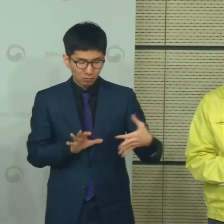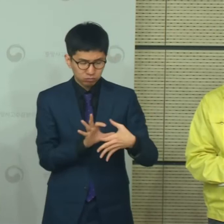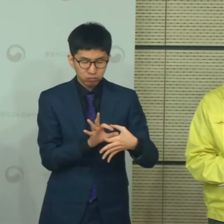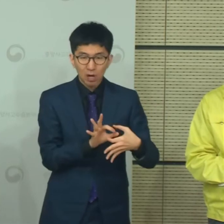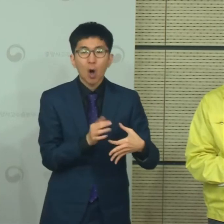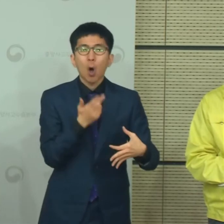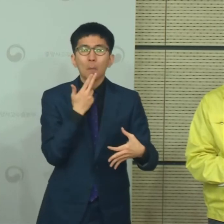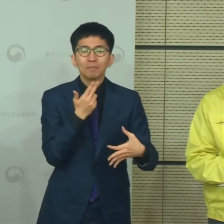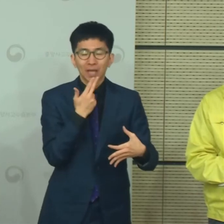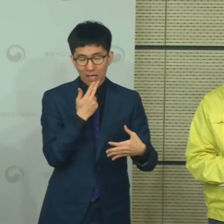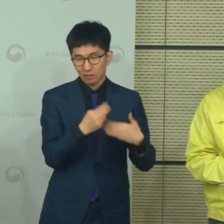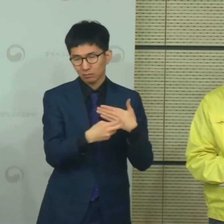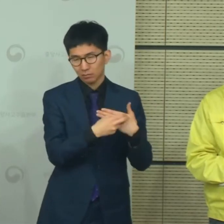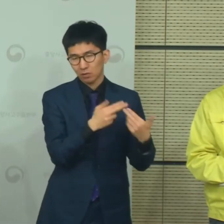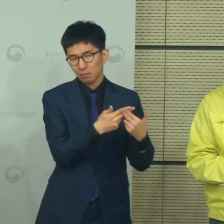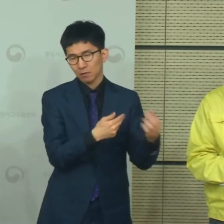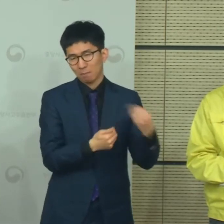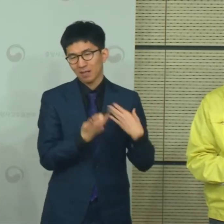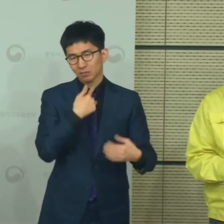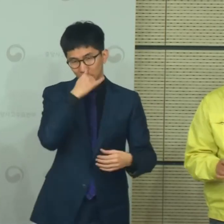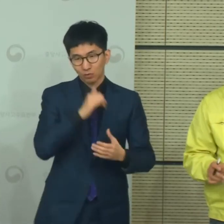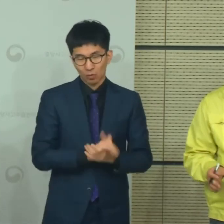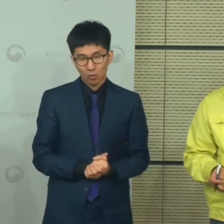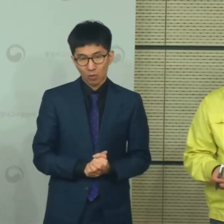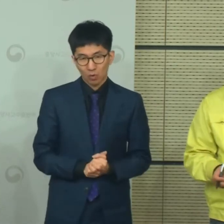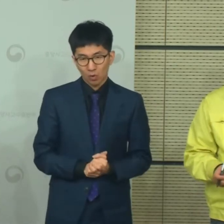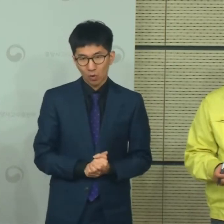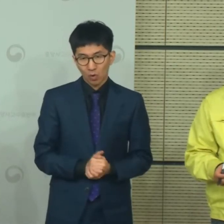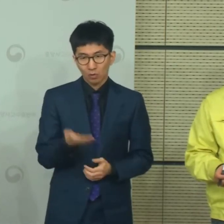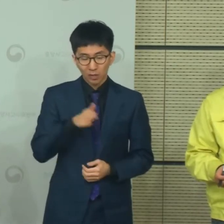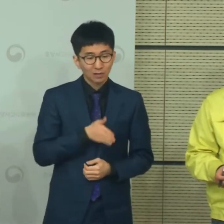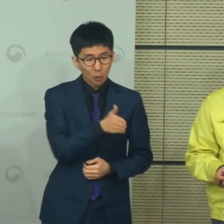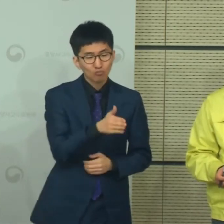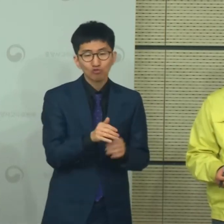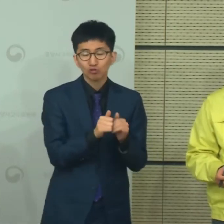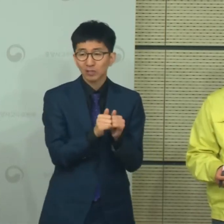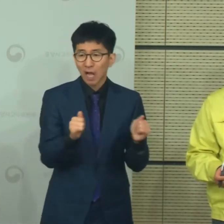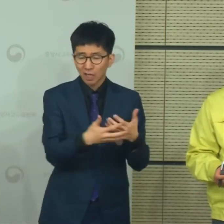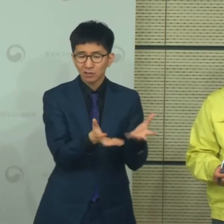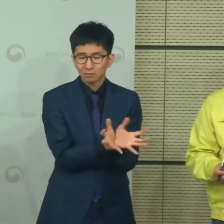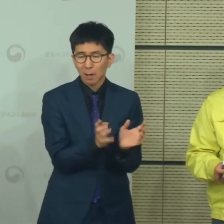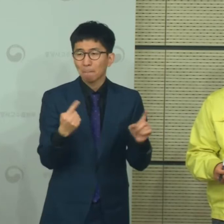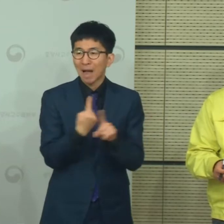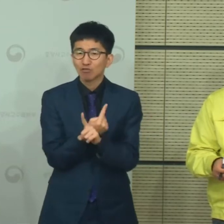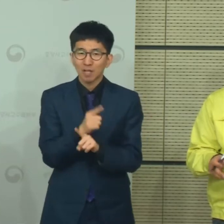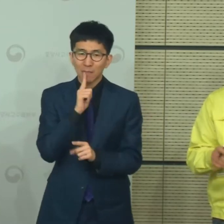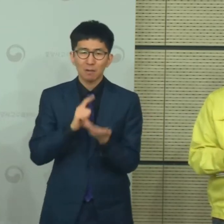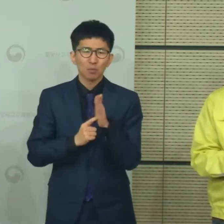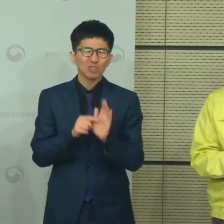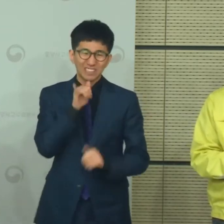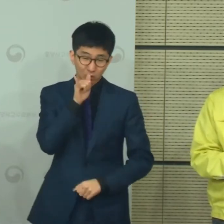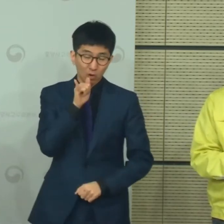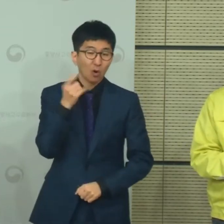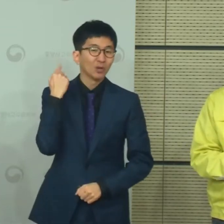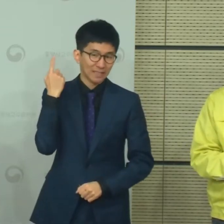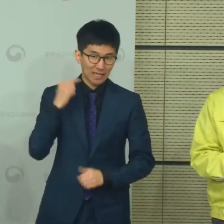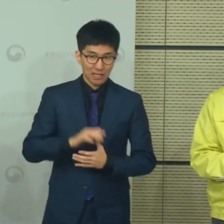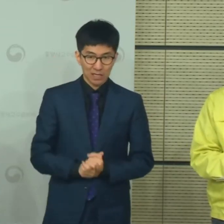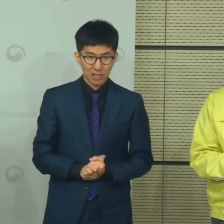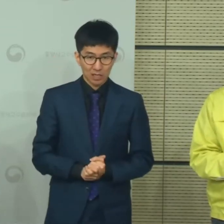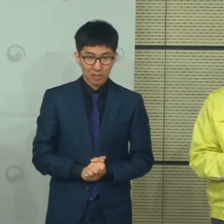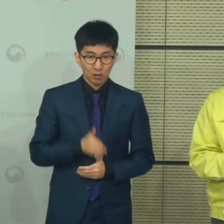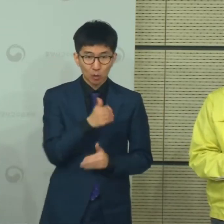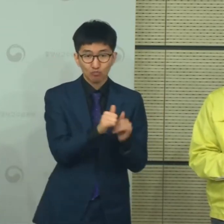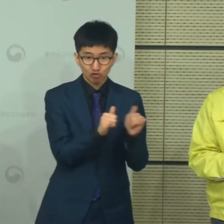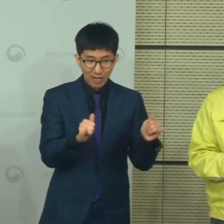뭐 장관 경질 얘기는 둘째 치고라도 전문가 집단을 바꿔야 된다 이런 얘기를 했습니다. 감염학회랑 의협 쪽 이제 전문가